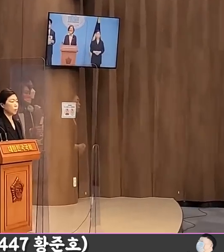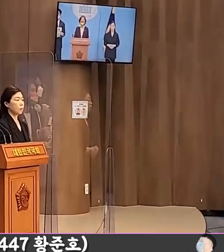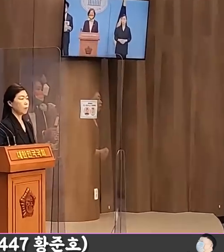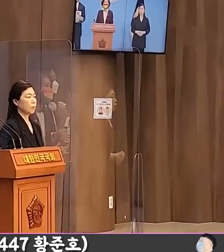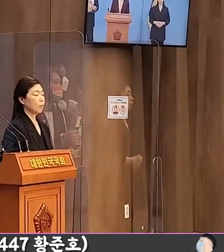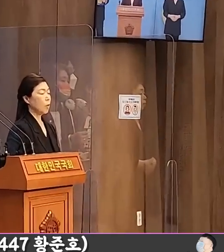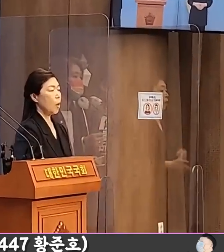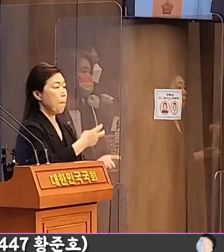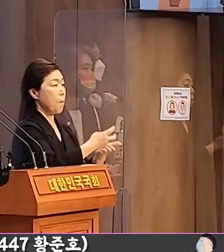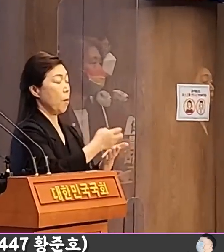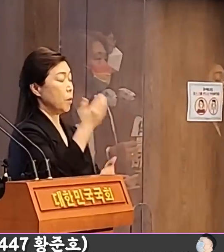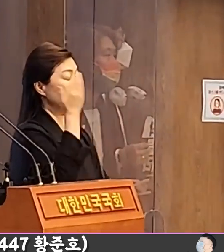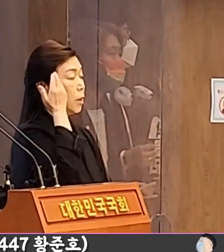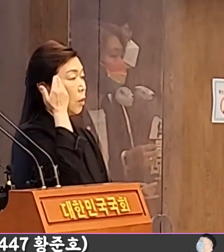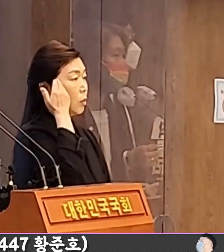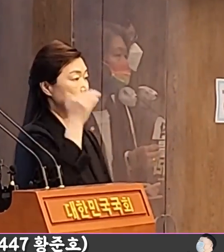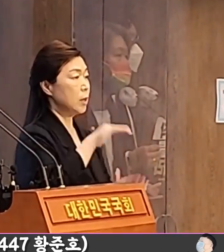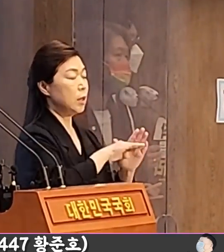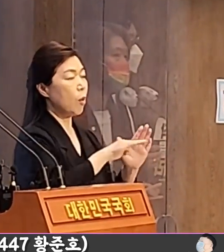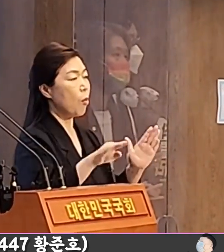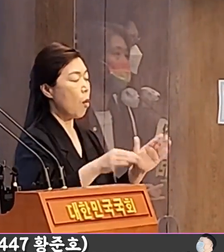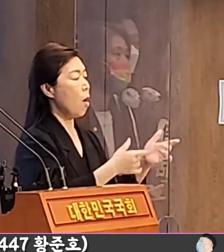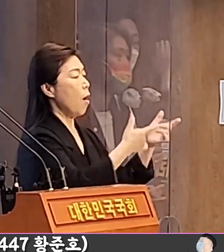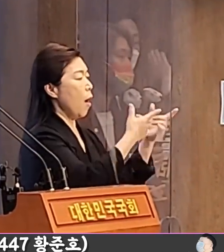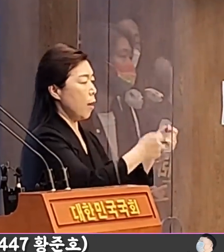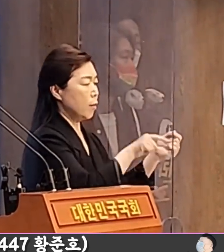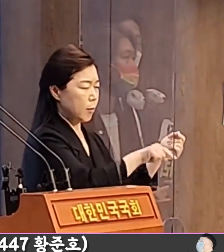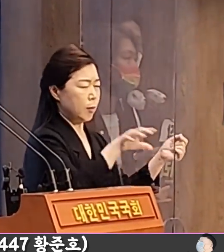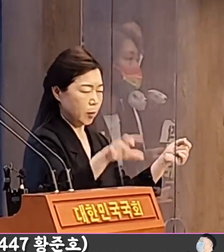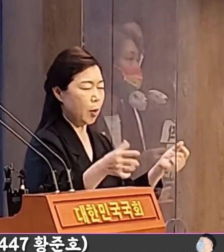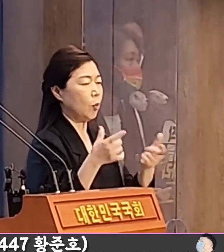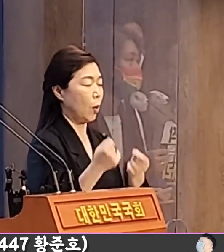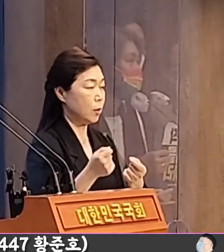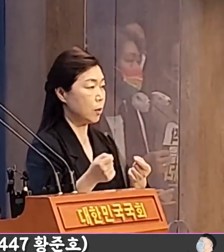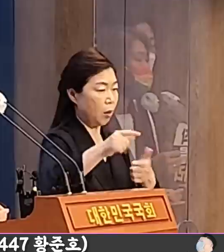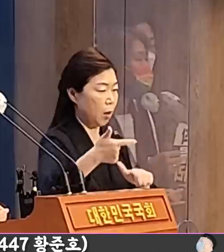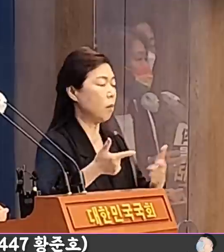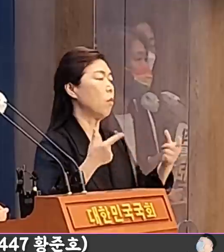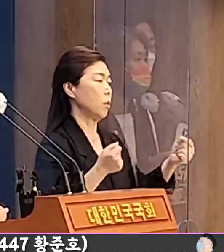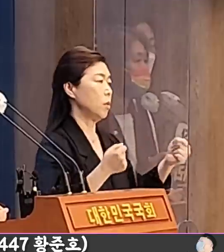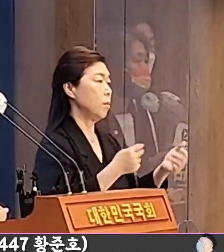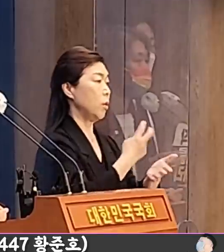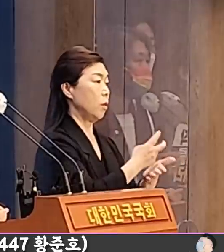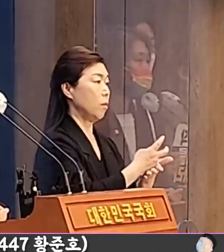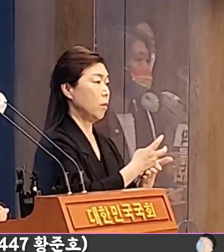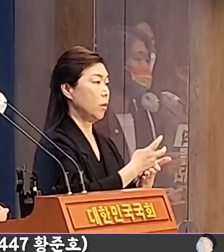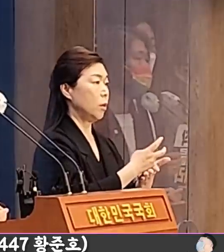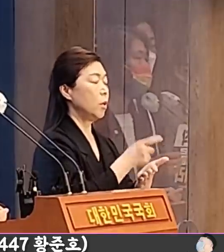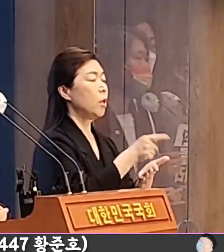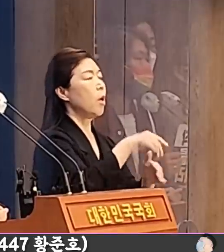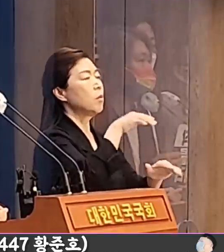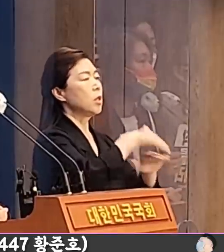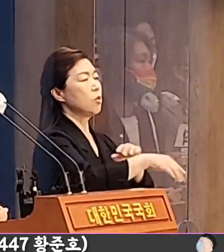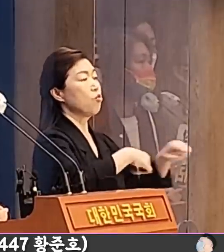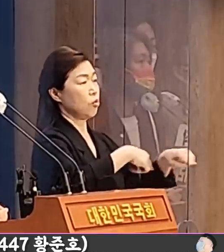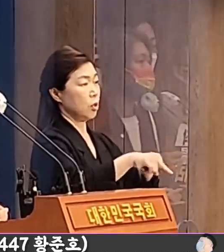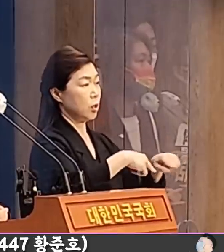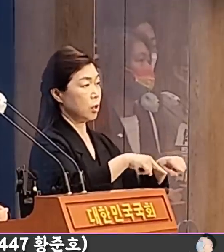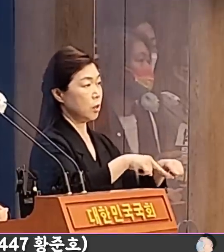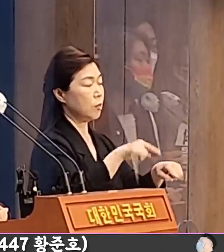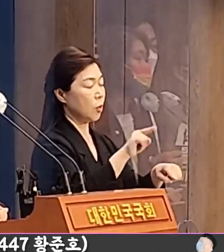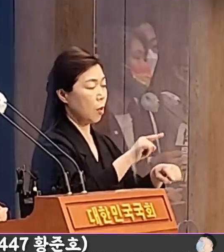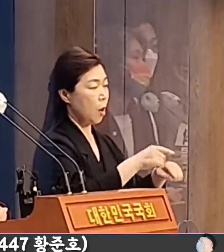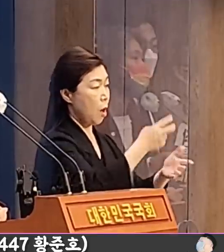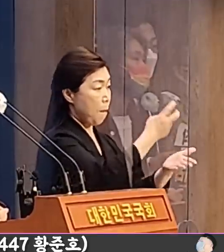정신의 기본은 같은 건 같게 다른 건 다르게 하라입니다. 법치주의는 법 앞에